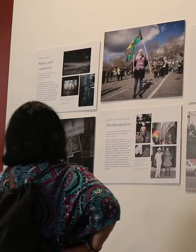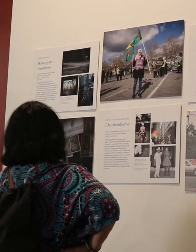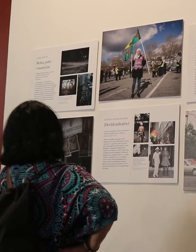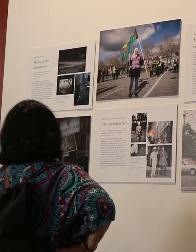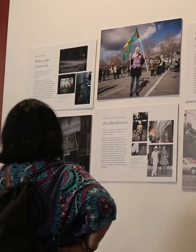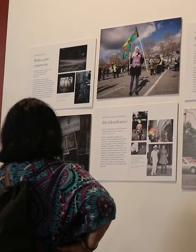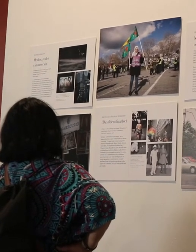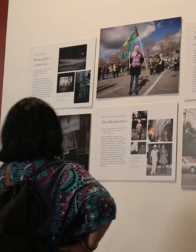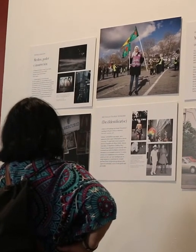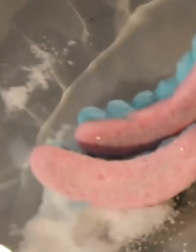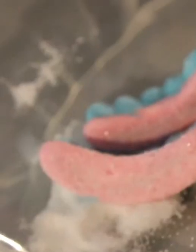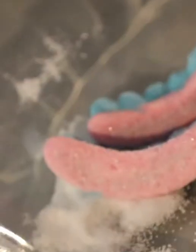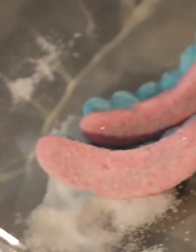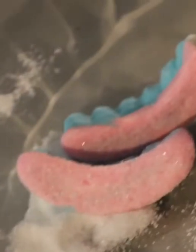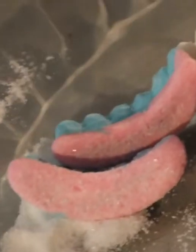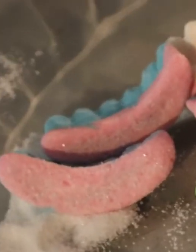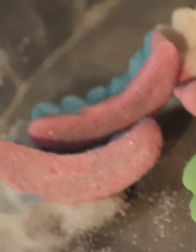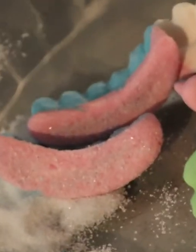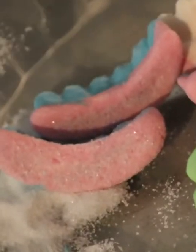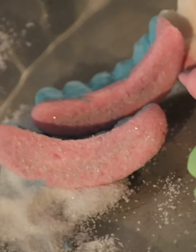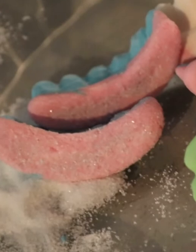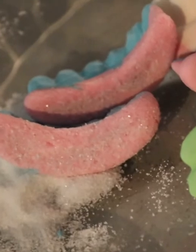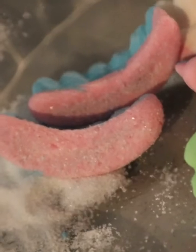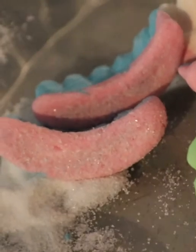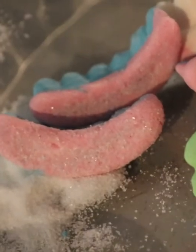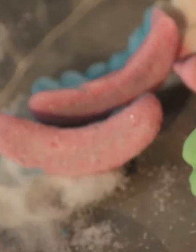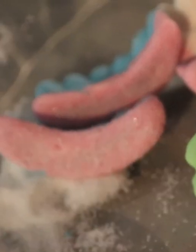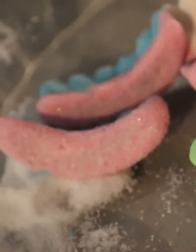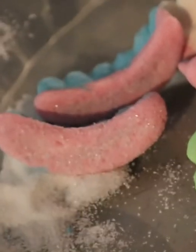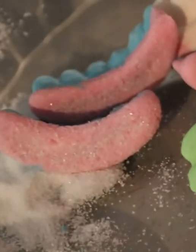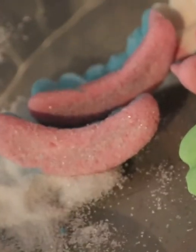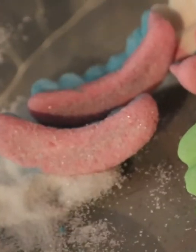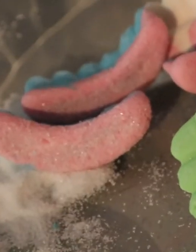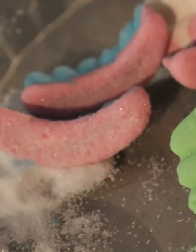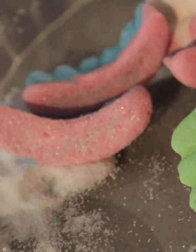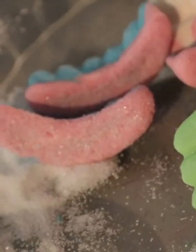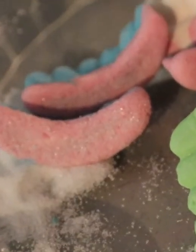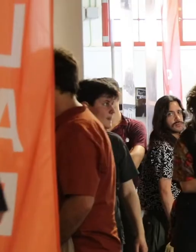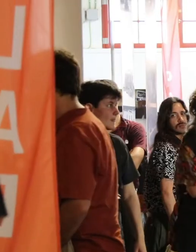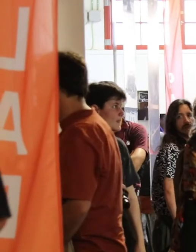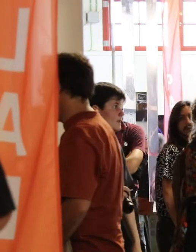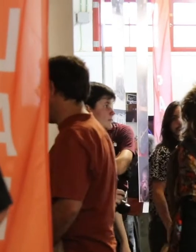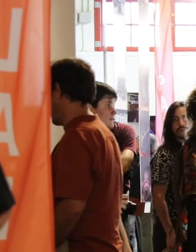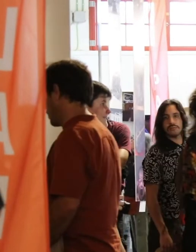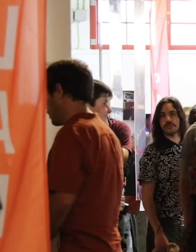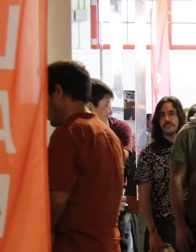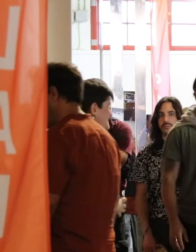salir también de nuestro barrio y organizar una semana de actividad que empezará el día 23 y acabará el día